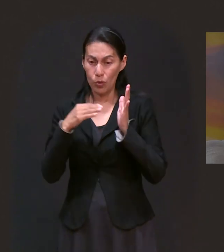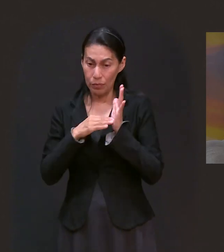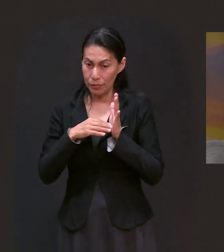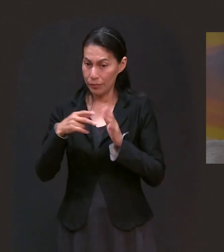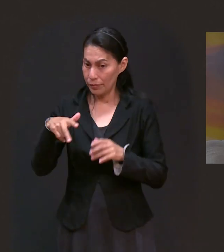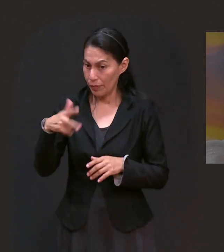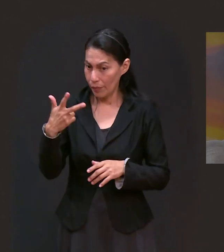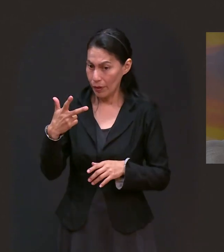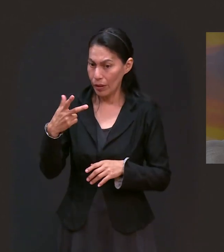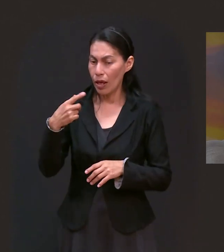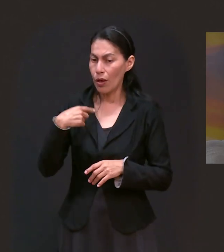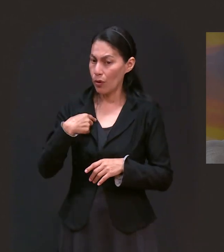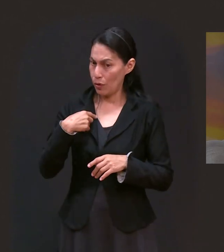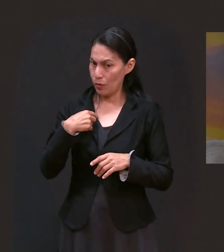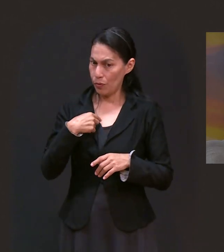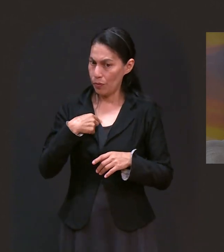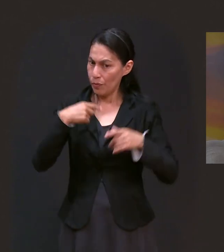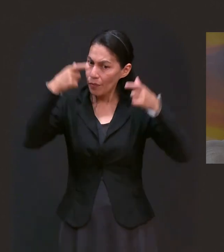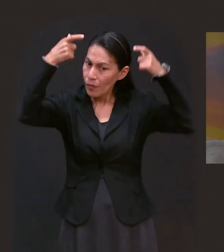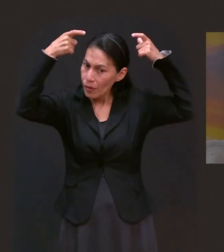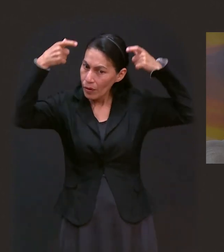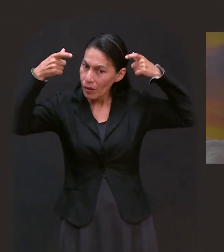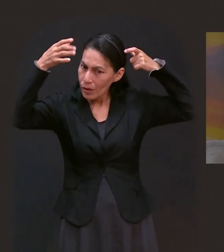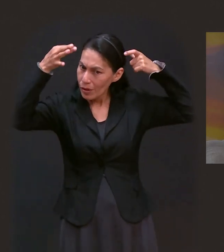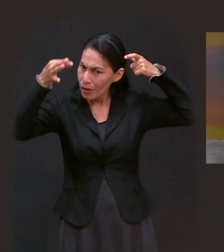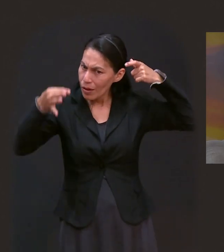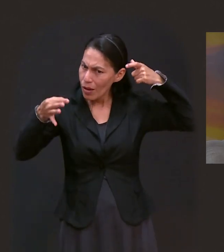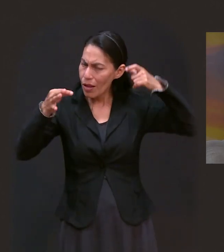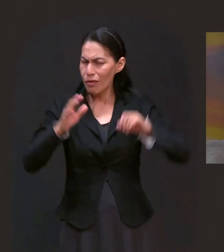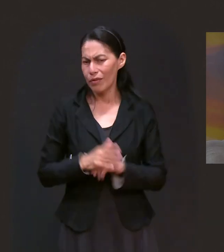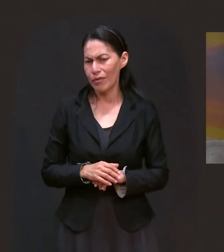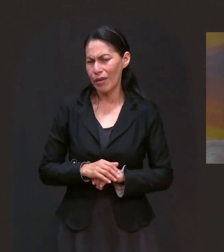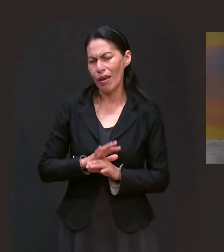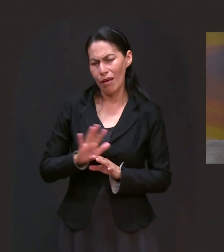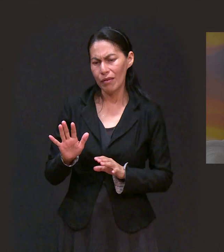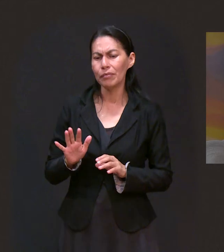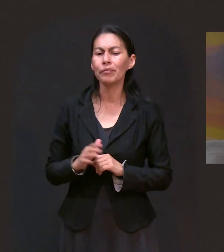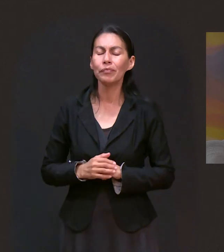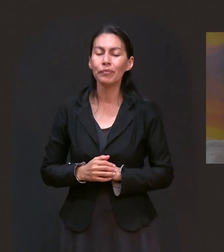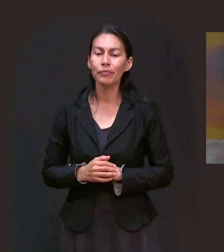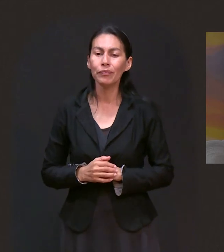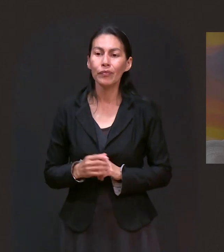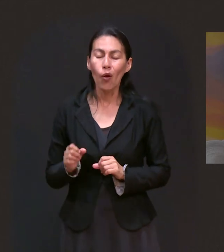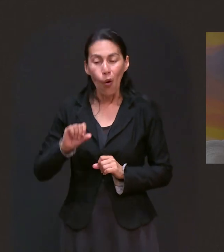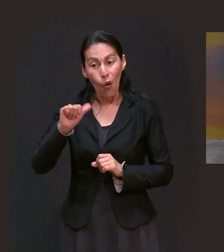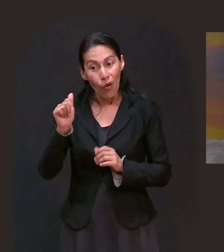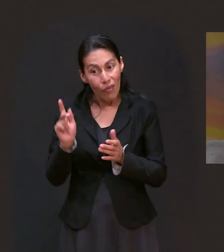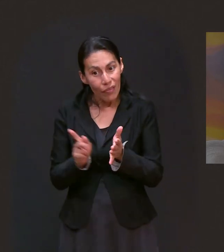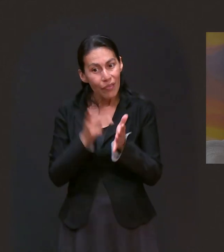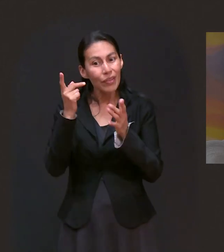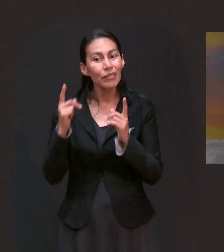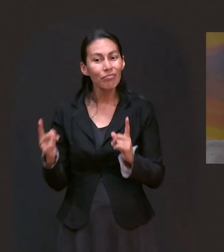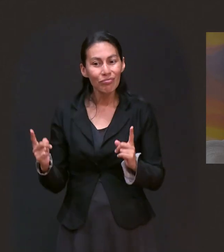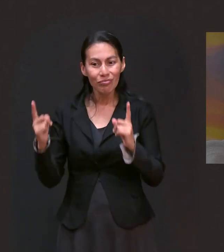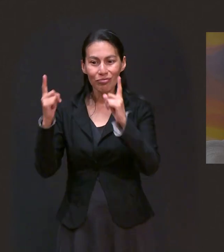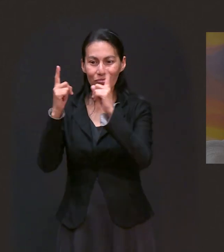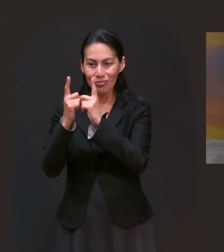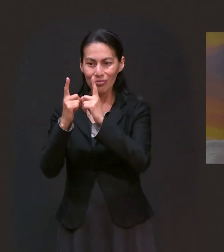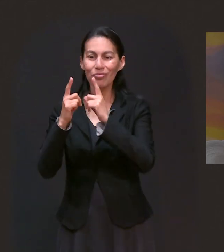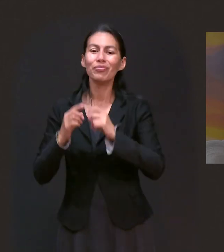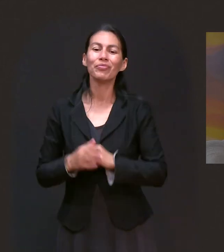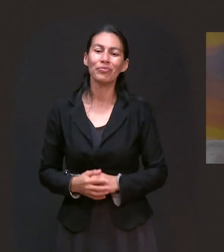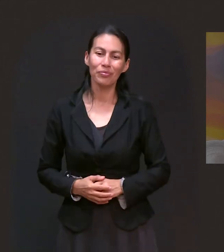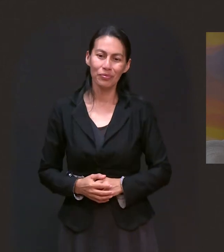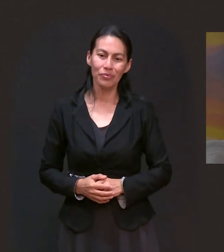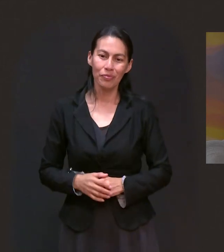el 2013 como tal que yo estaba graduando haciendo mis últimas prácticas es que lo